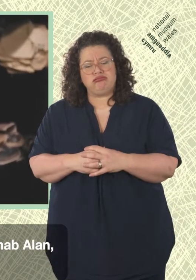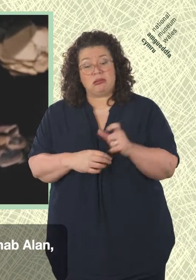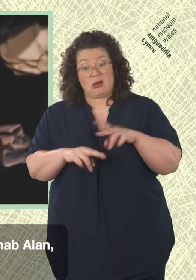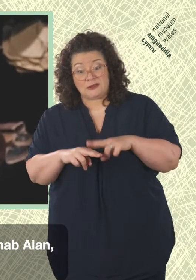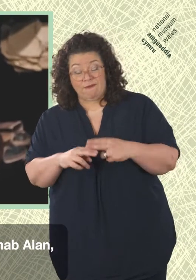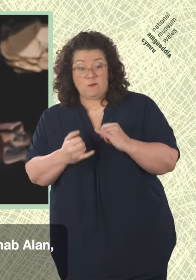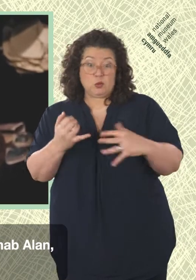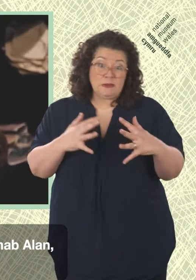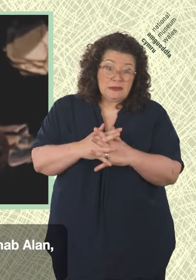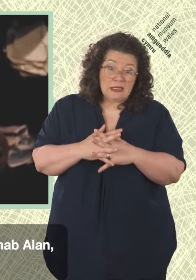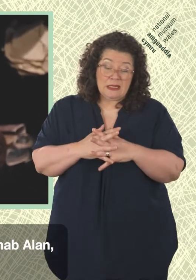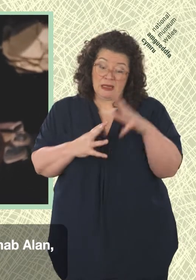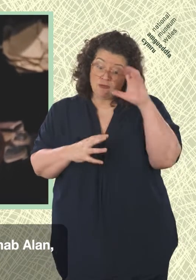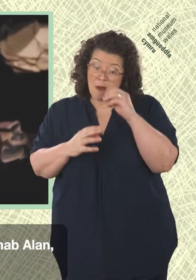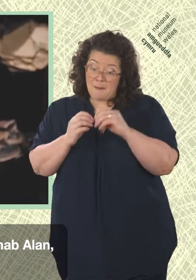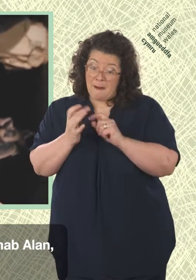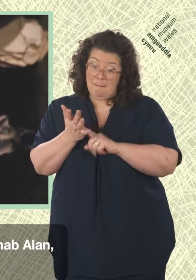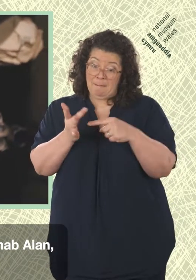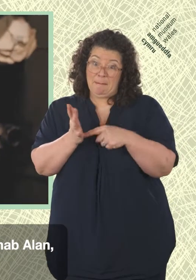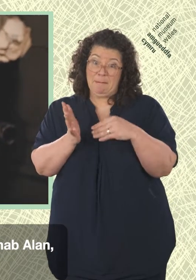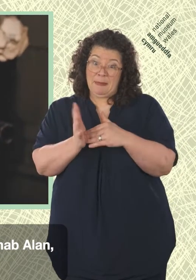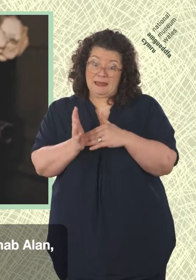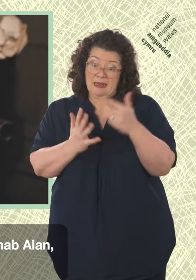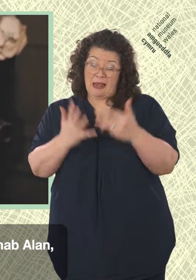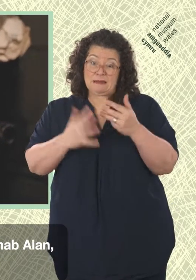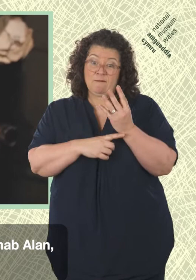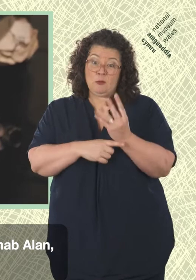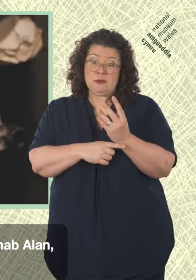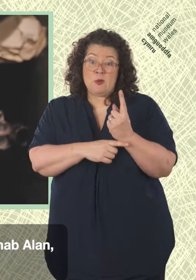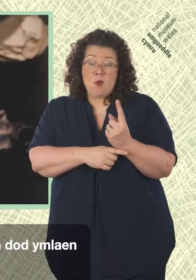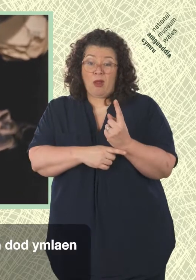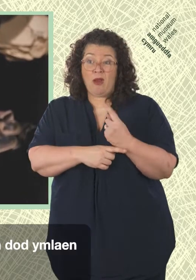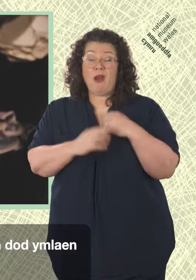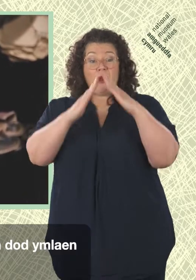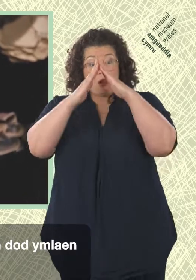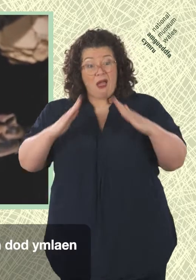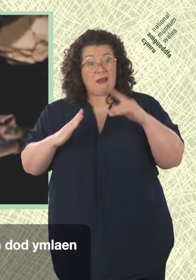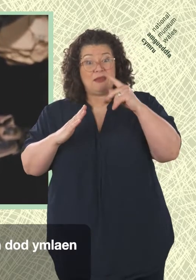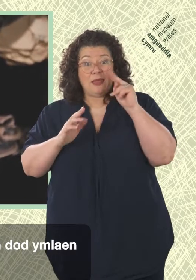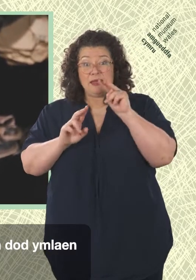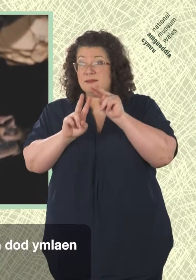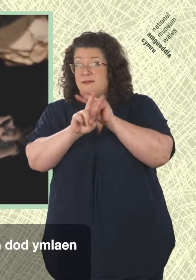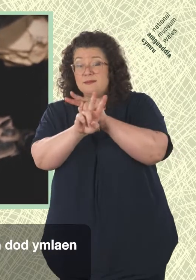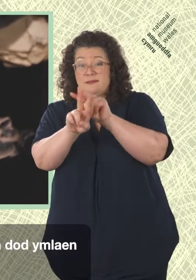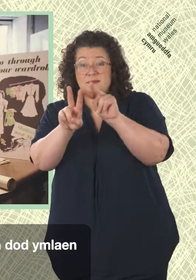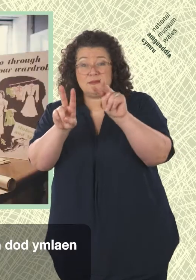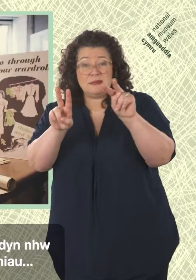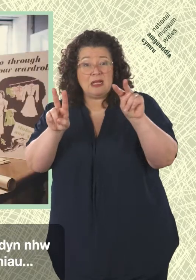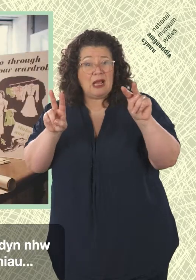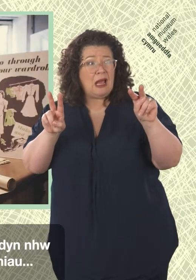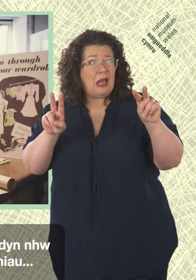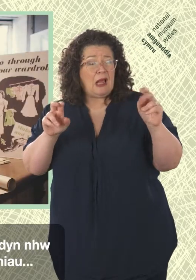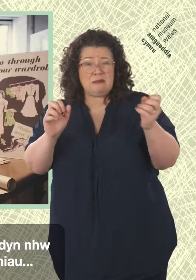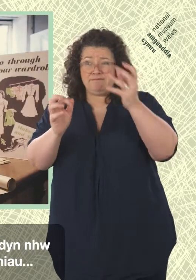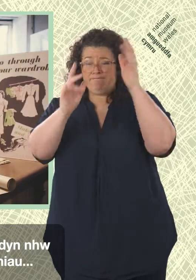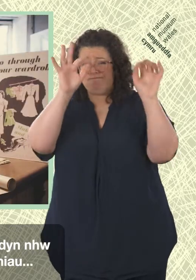hi'n 16 a mae fy mab Alan, mae fe'n 13. Yn ffodus iawn, maen nhw'n dod ymlaen yn rili dda. Wel, sy'n